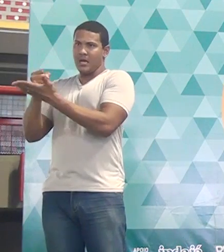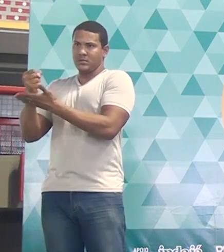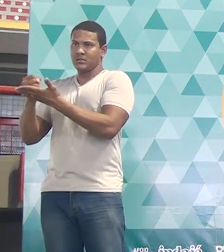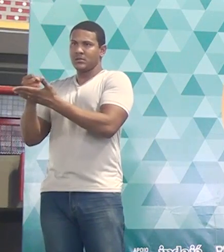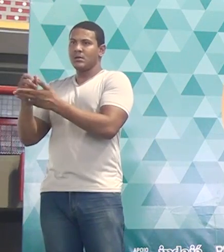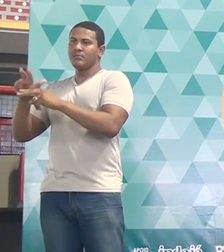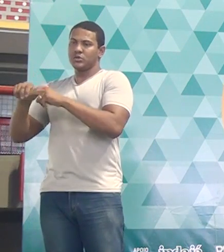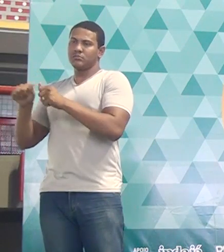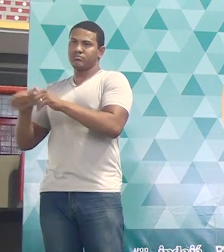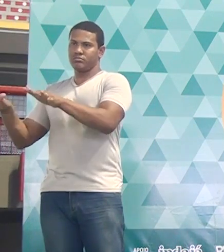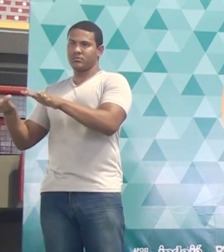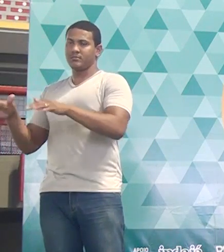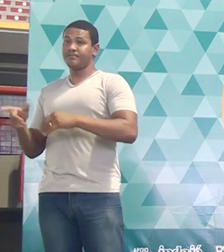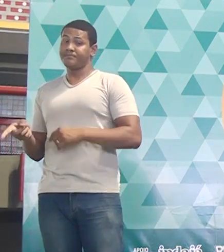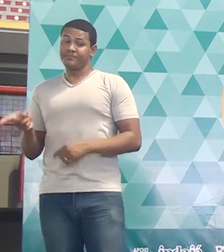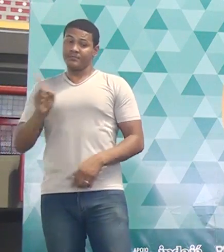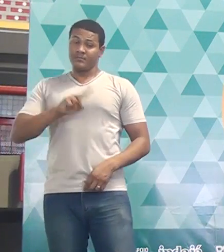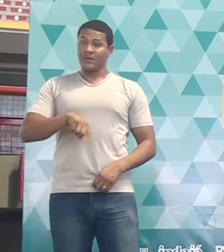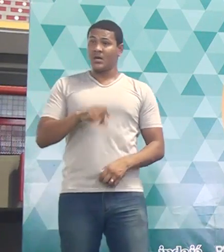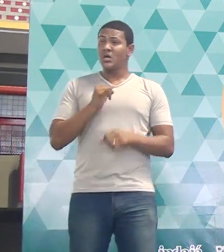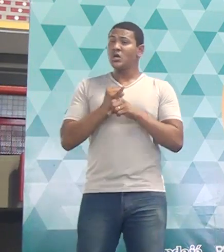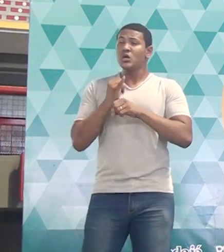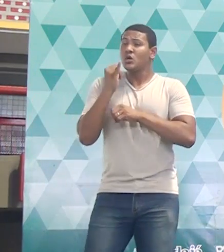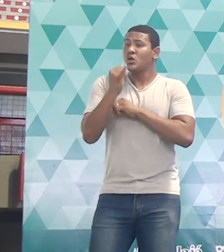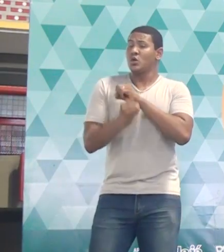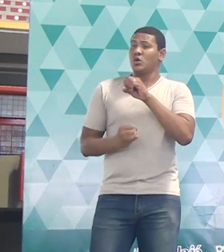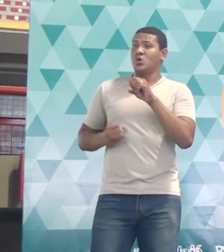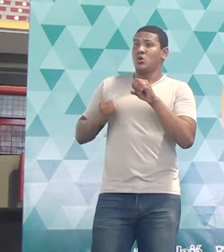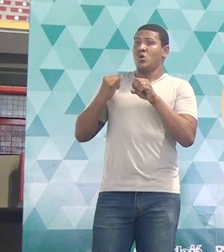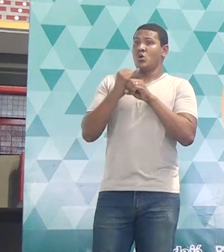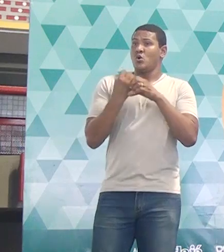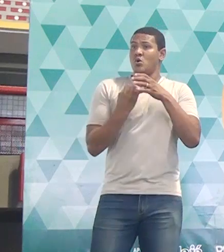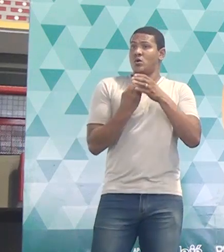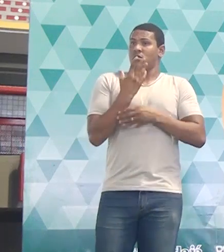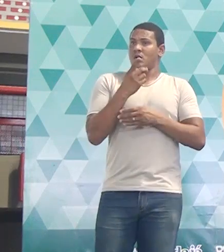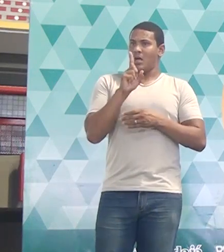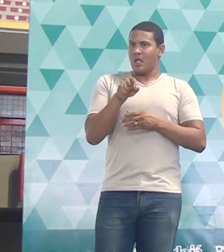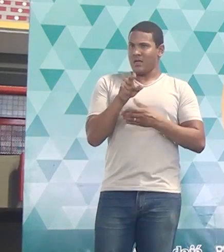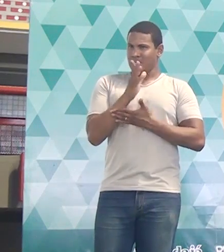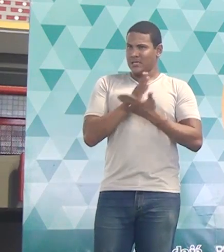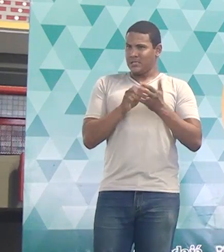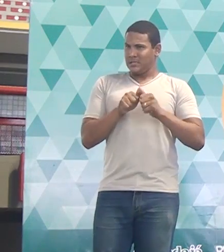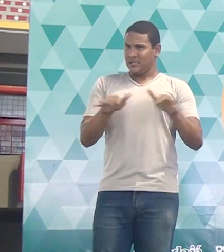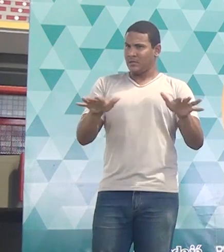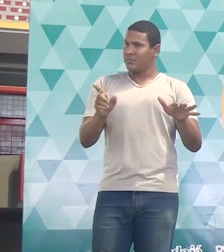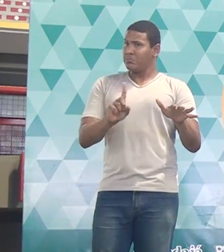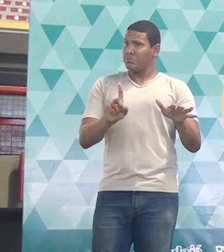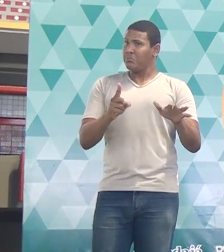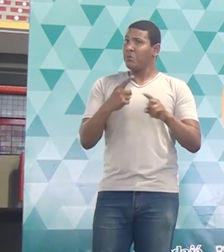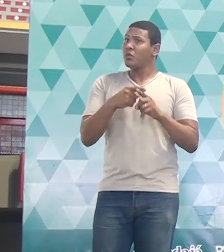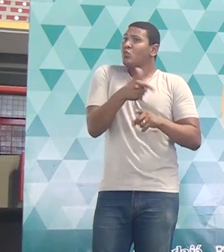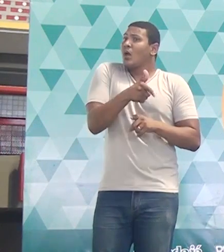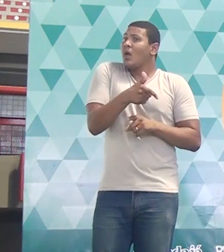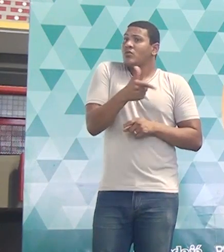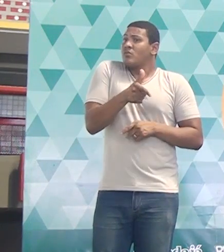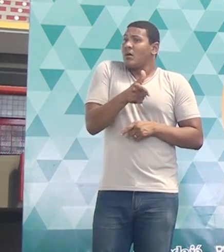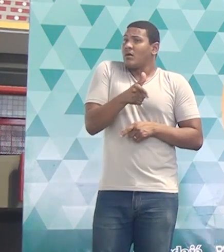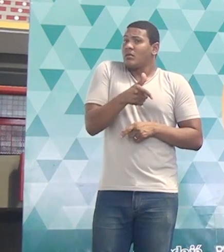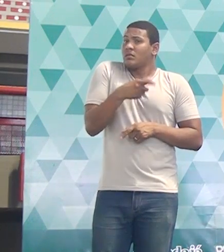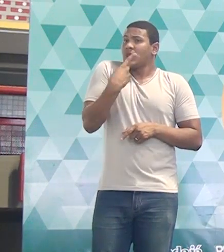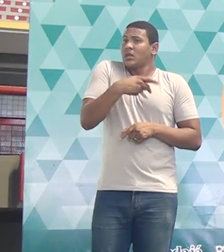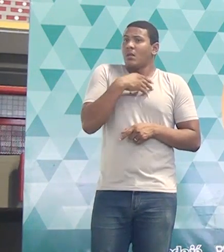ela dissocia. Já ionizar não é simplesmente separar íons, porque eles não existem.